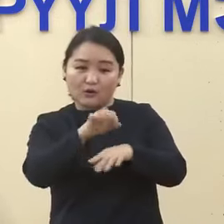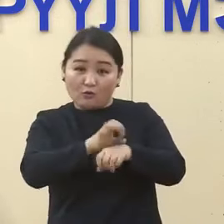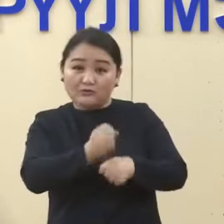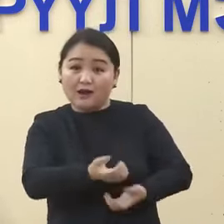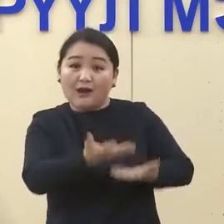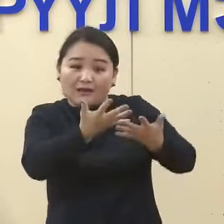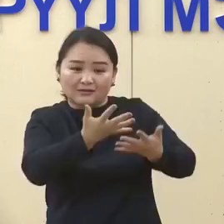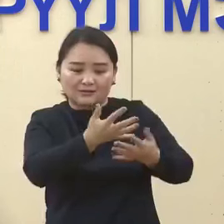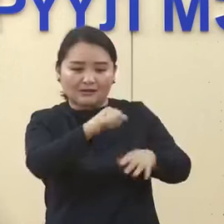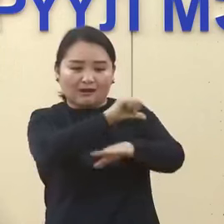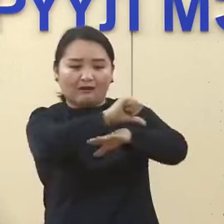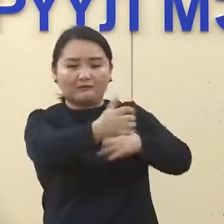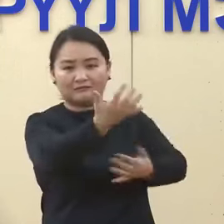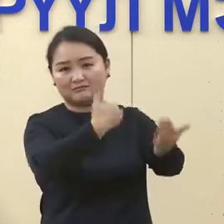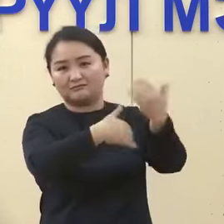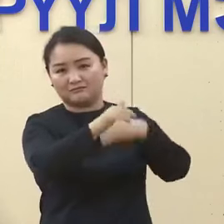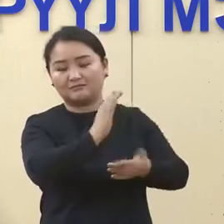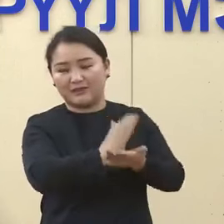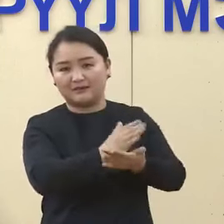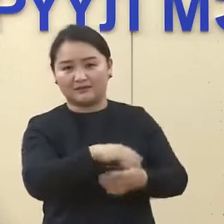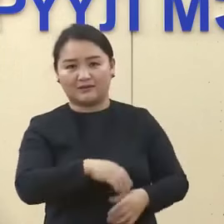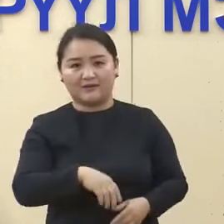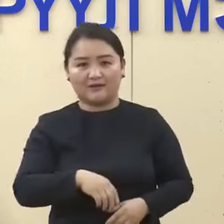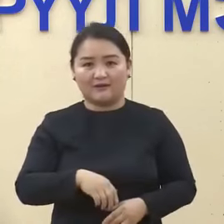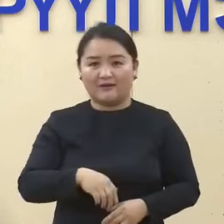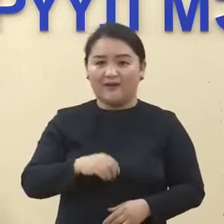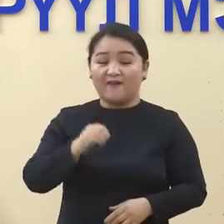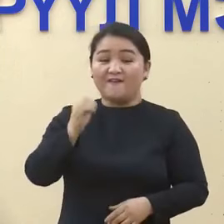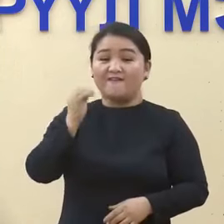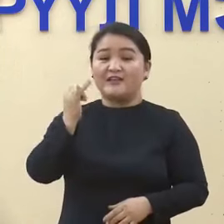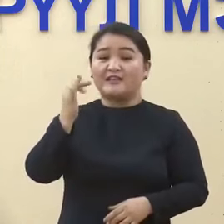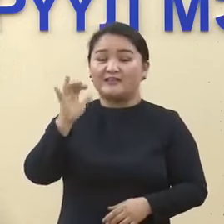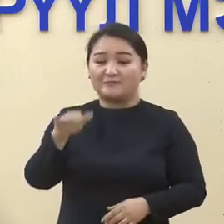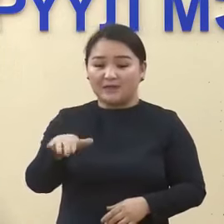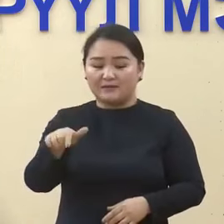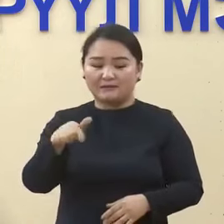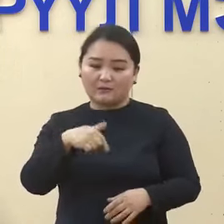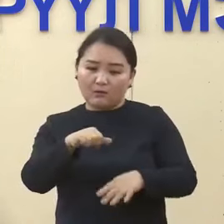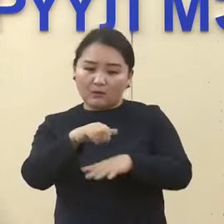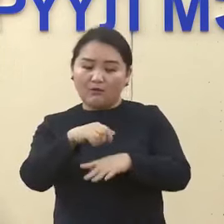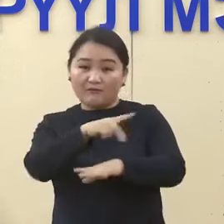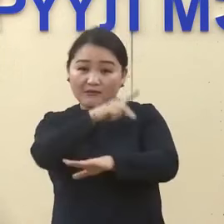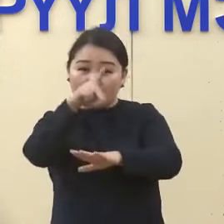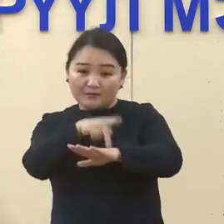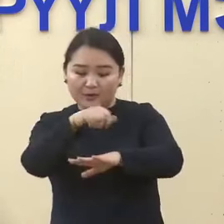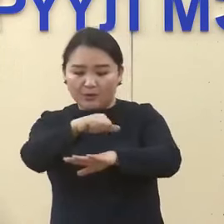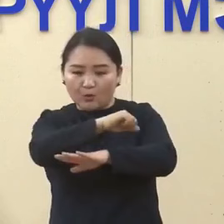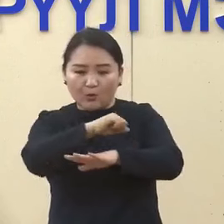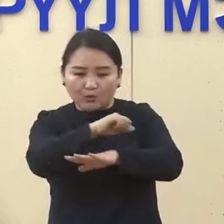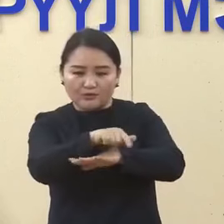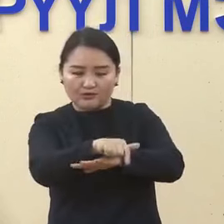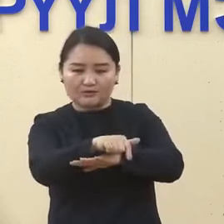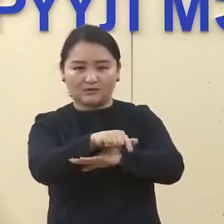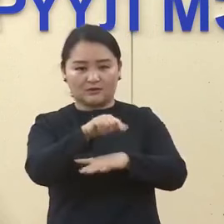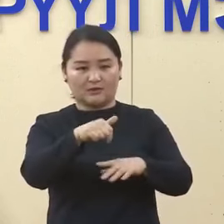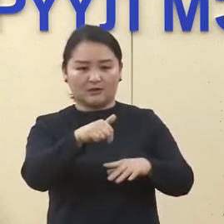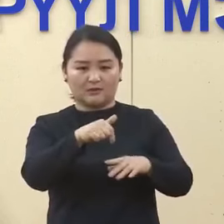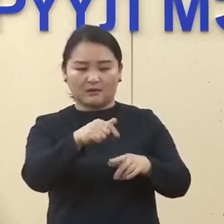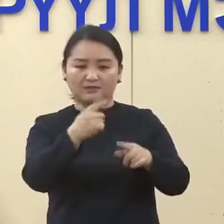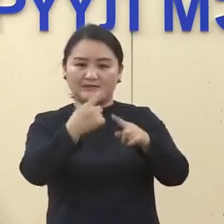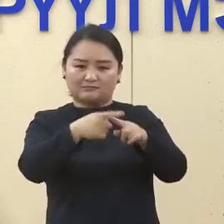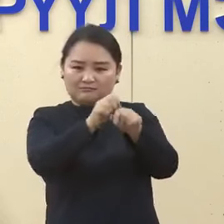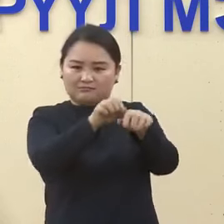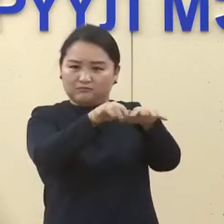За Филиппинд тохиолдлын тоо нэмэгдэж нийслэл Манила хот орчимд голчлон тархалт төвлөрөөд байна.